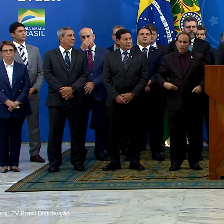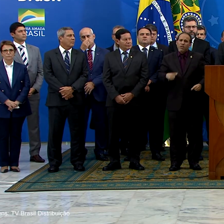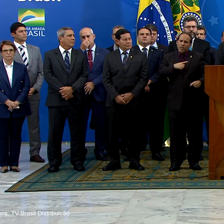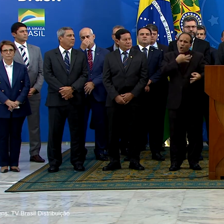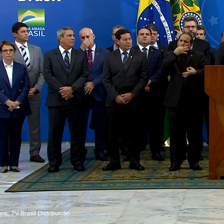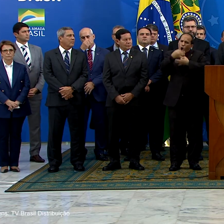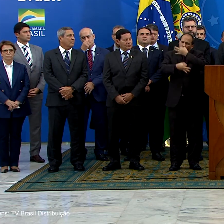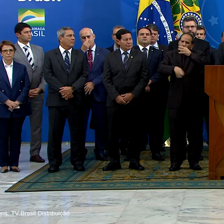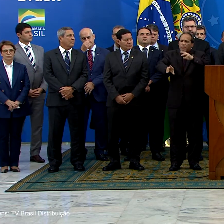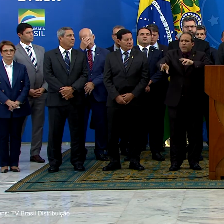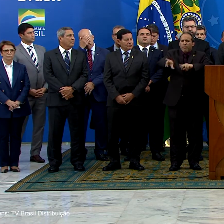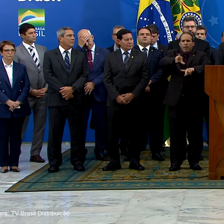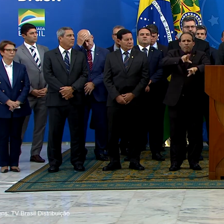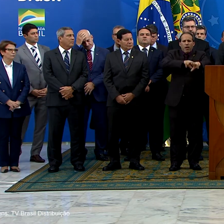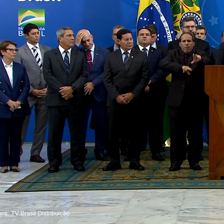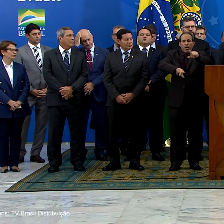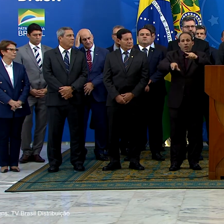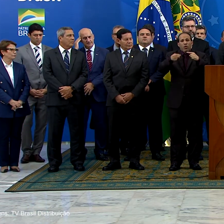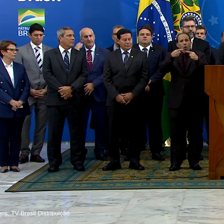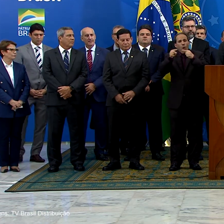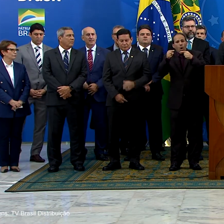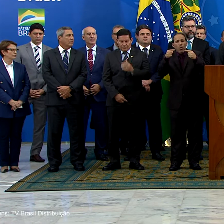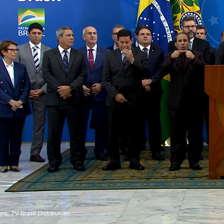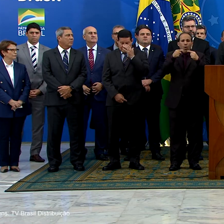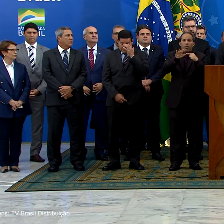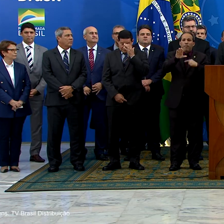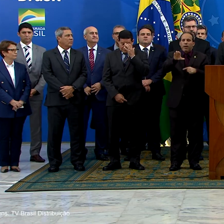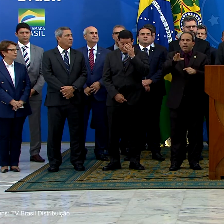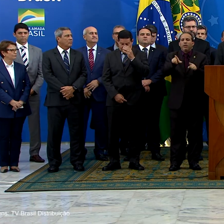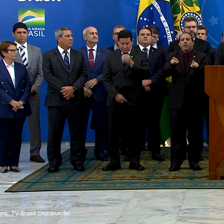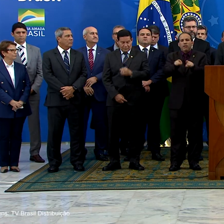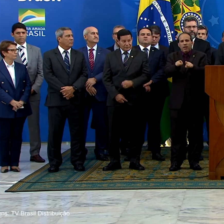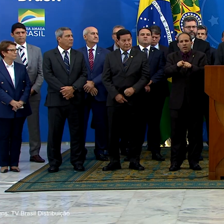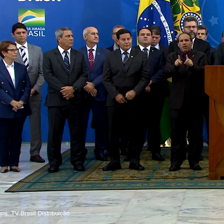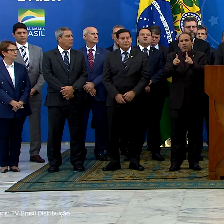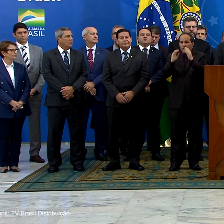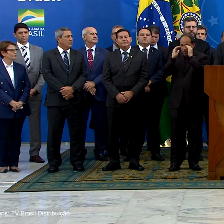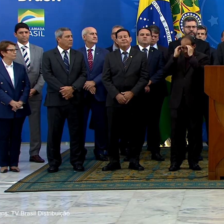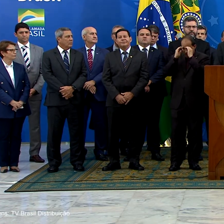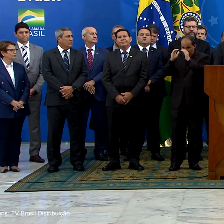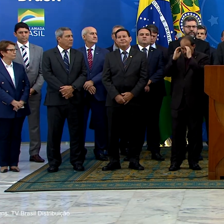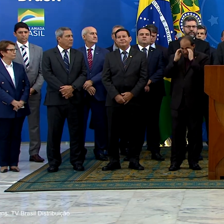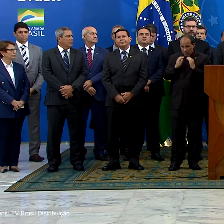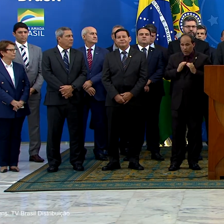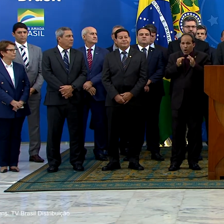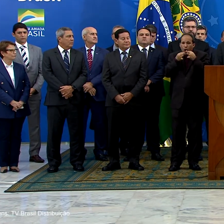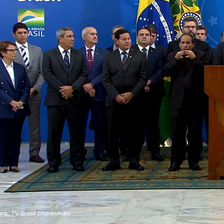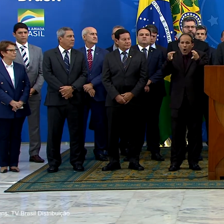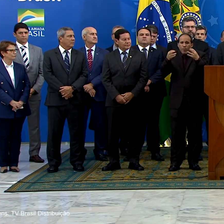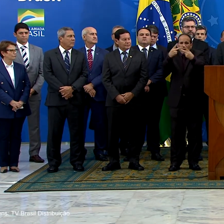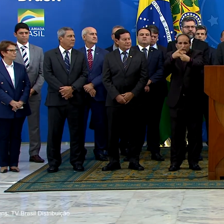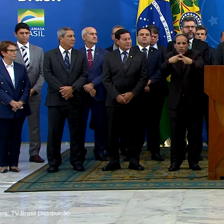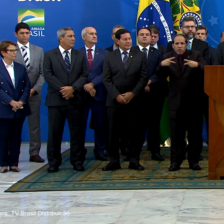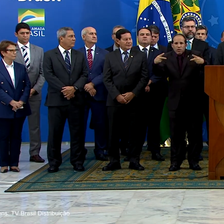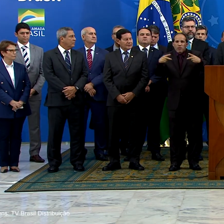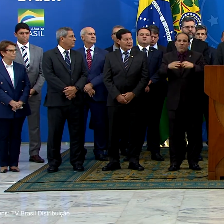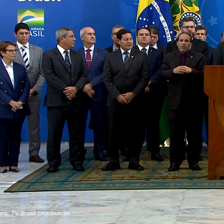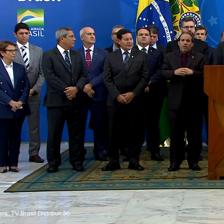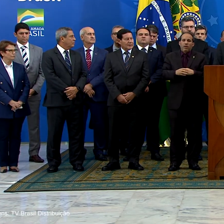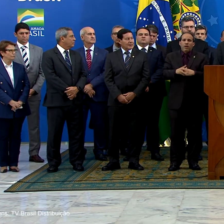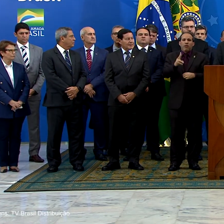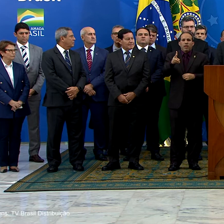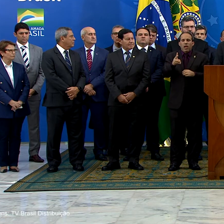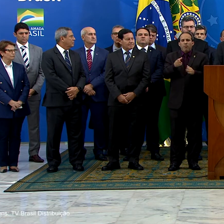convergências mas em qualquer situação uma tive o respeito a opinião de todos sempre